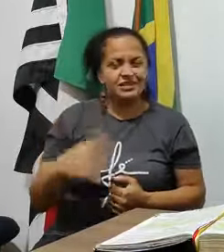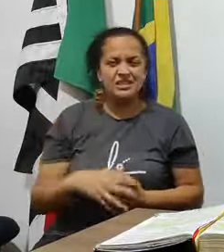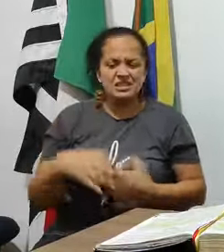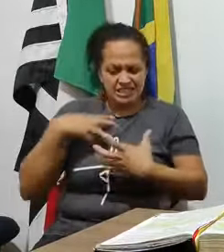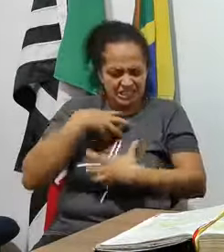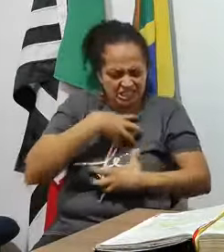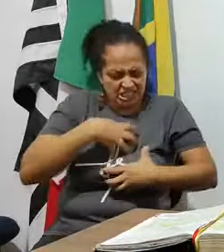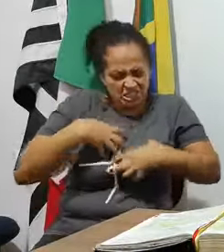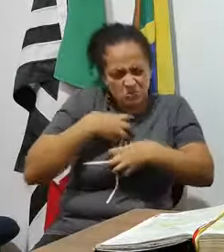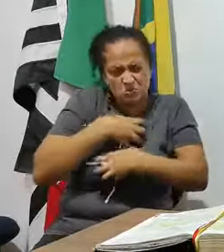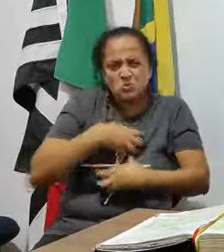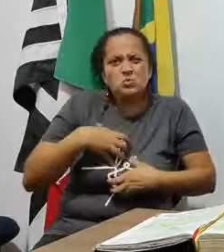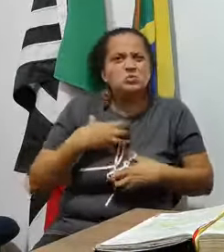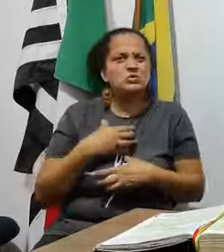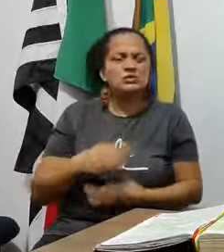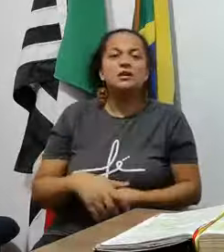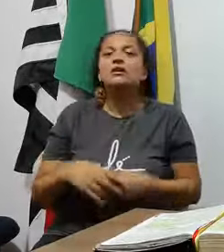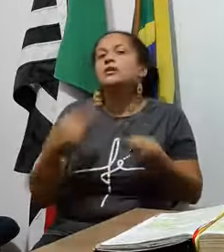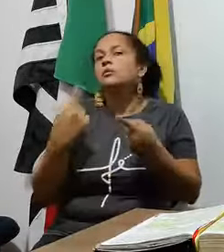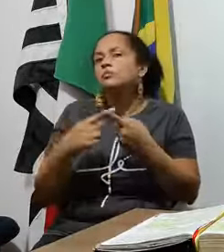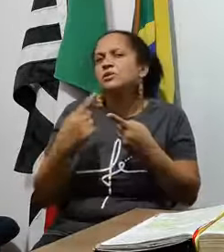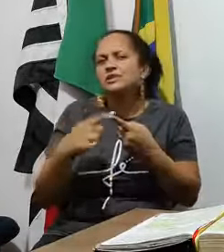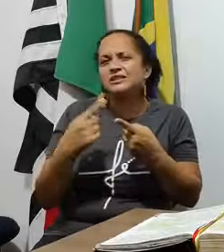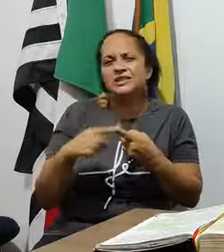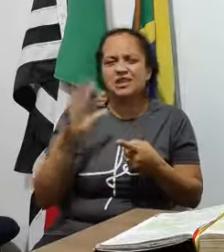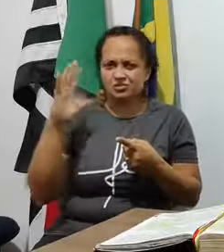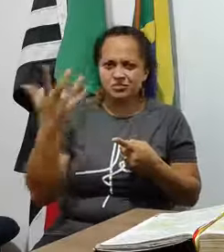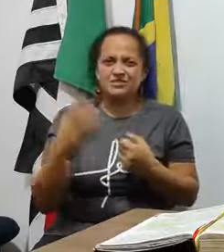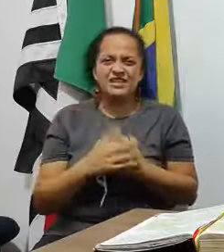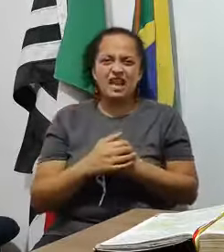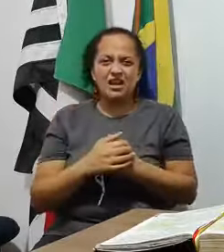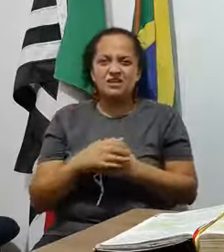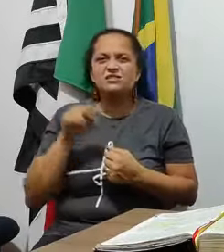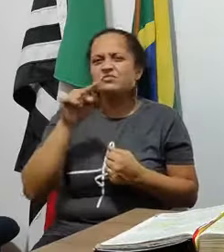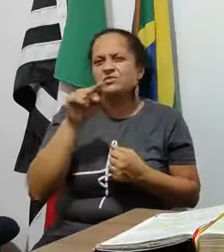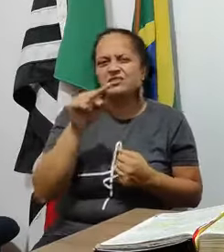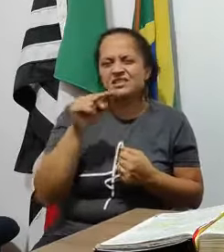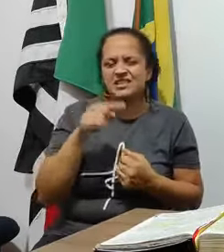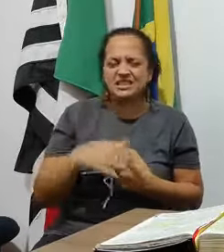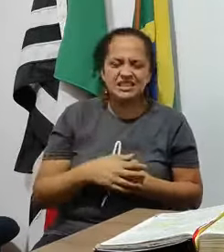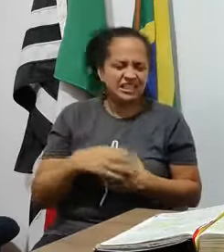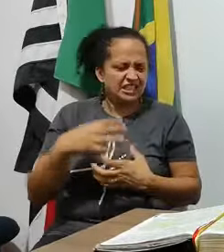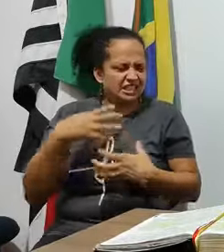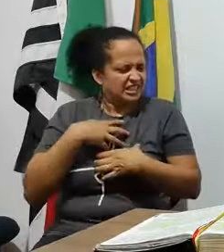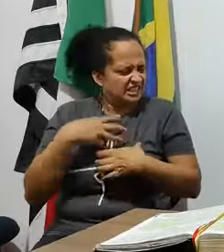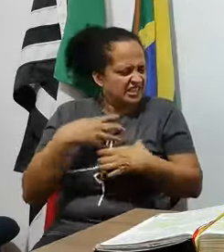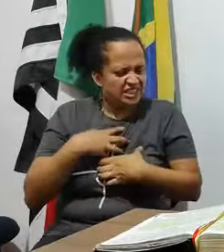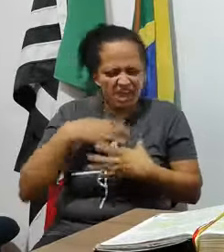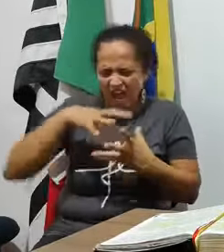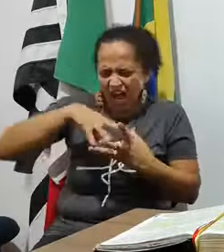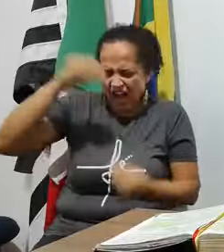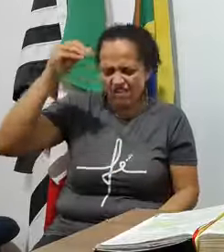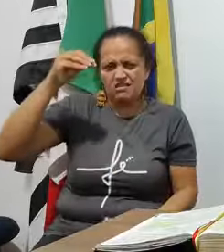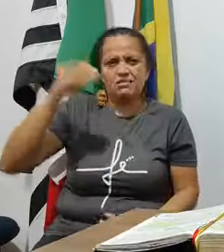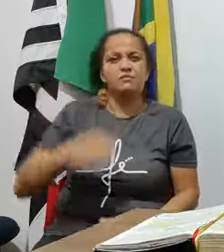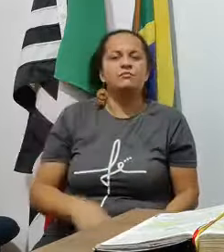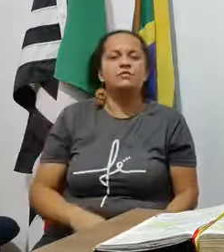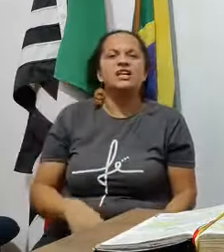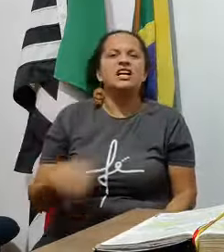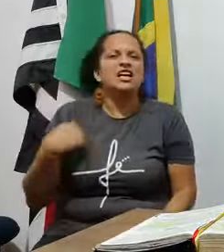vai potencializar suas setas inflamadas contra a nossa alma, dificultando a